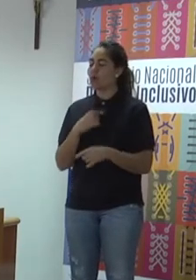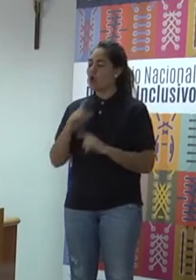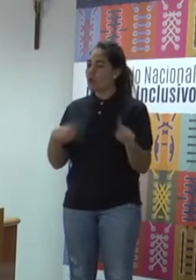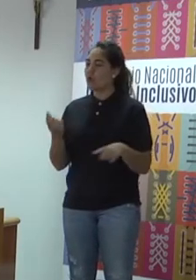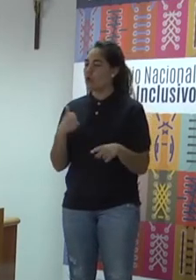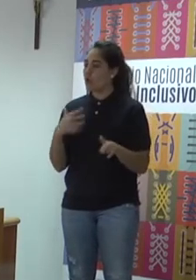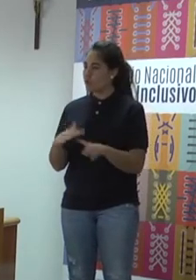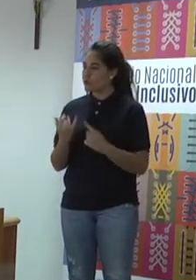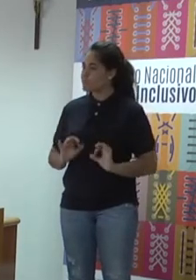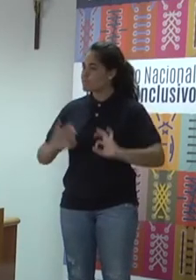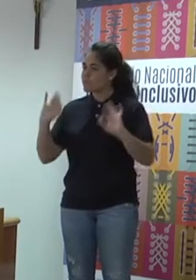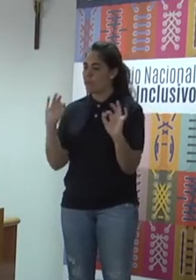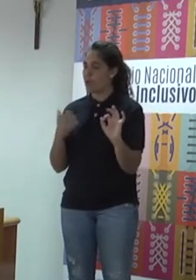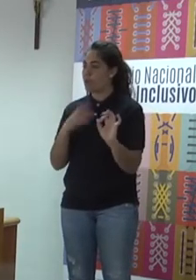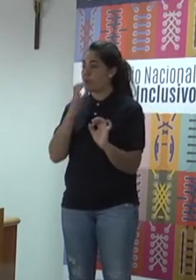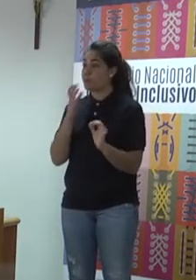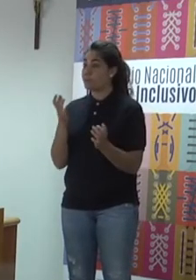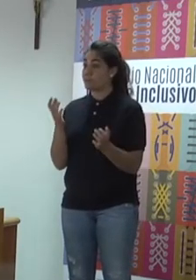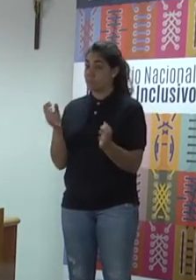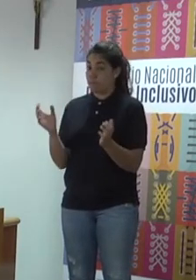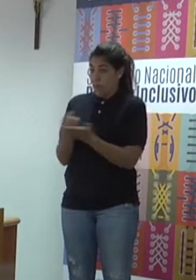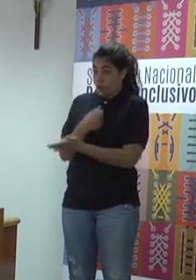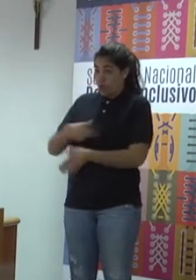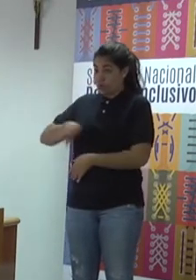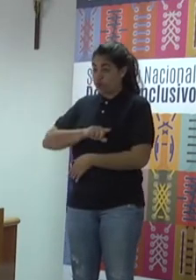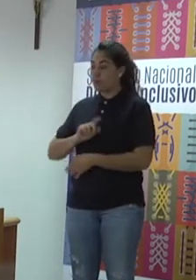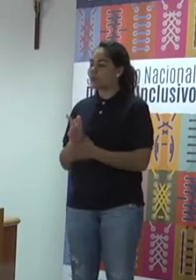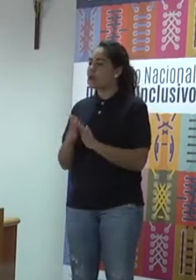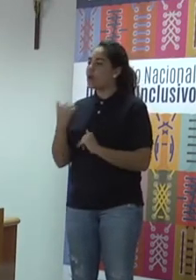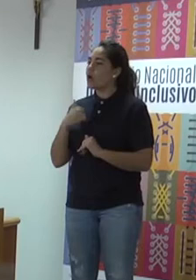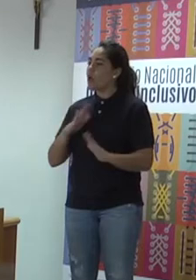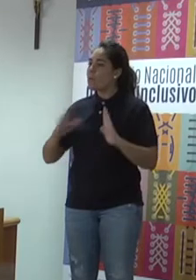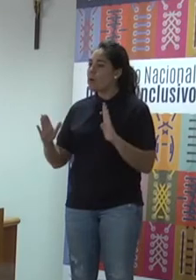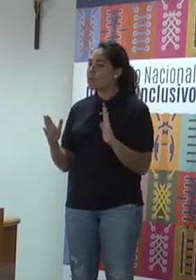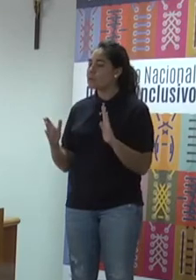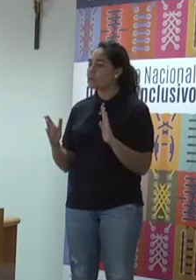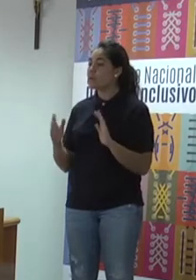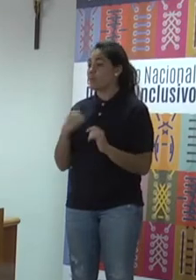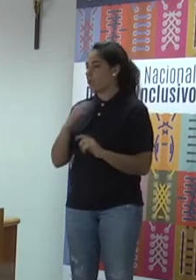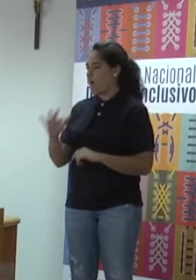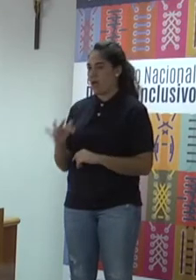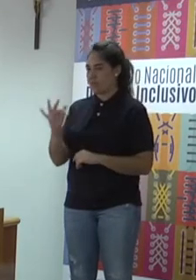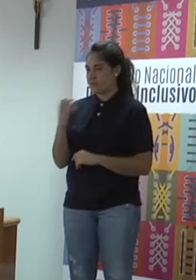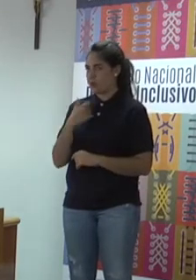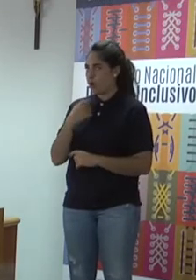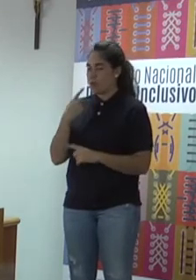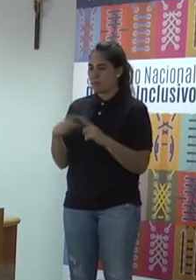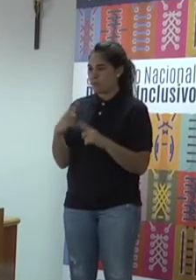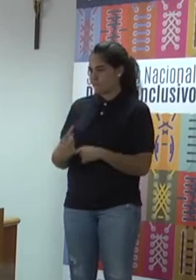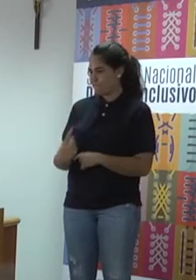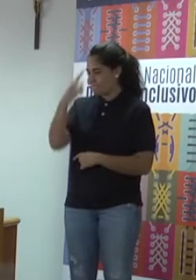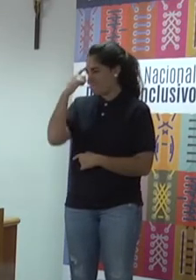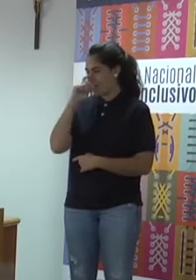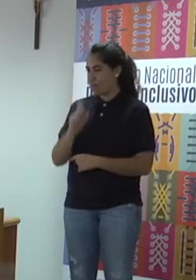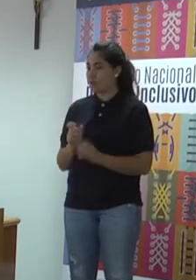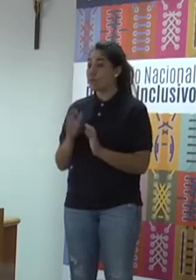especial para todos. Yo en ningún momento, porque además hay una cosa que siempre me acuerdo, y es, bueno, mi accidente